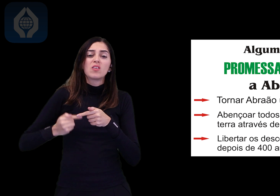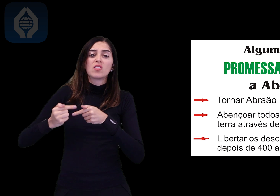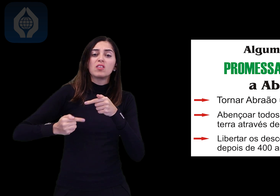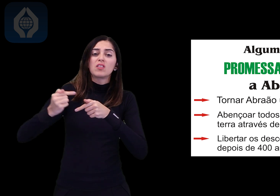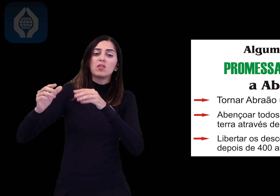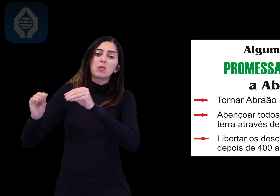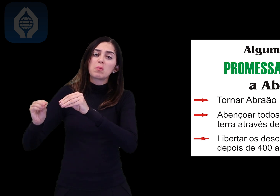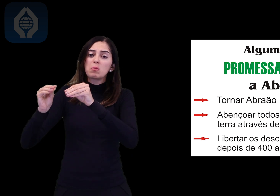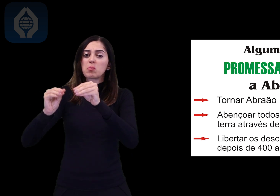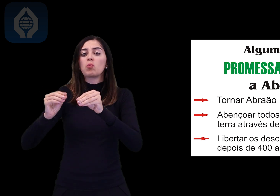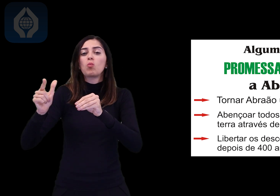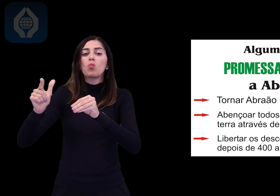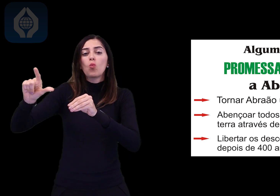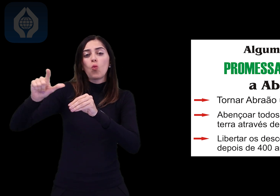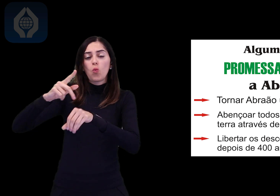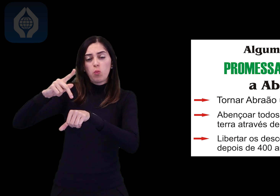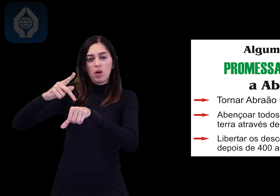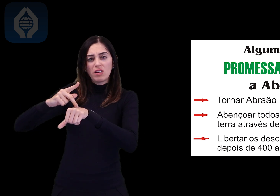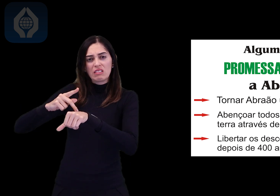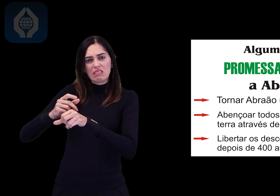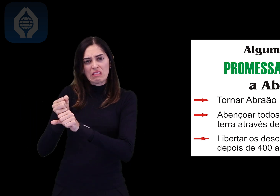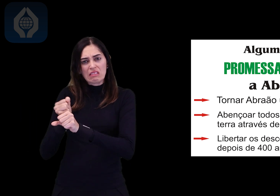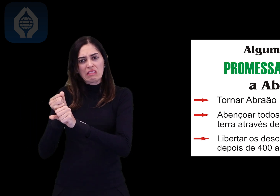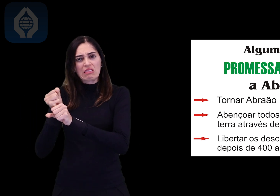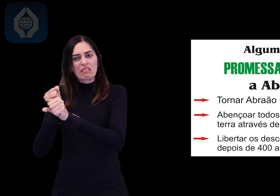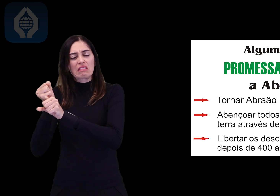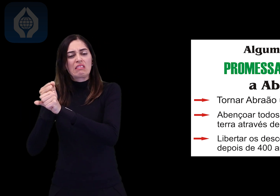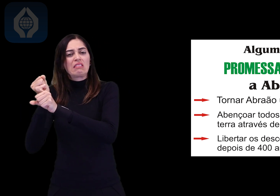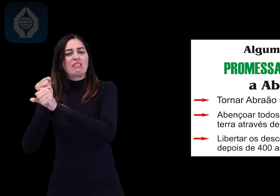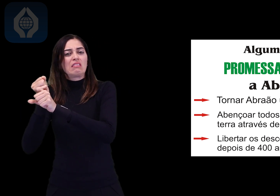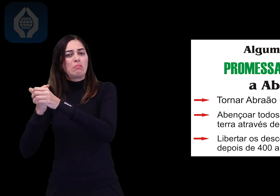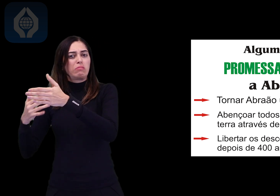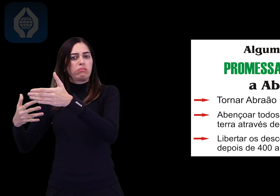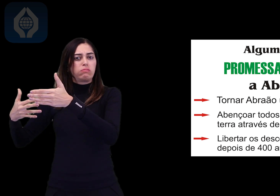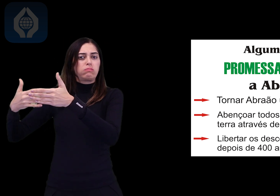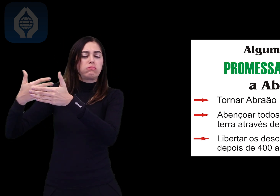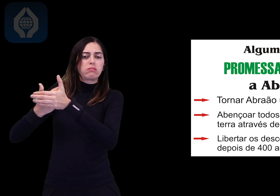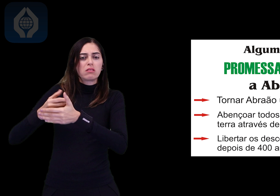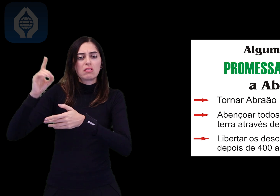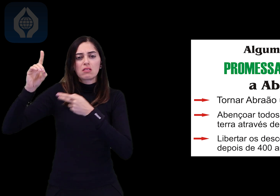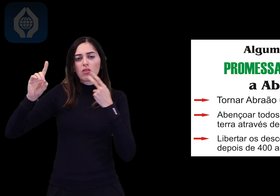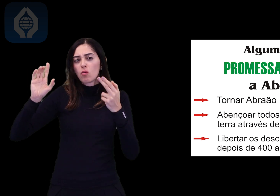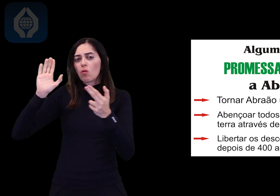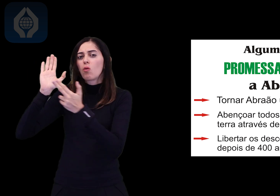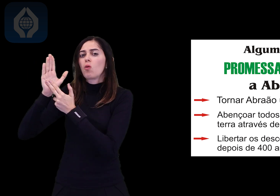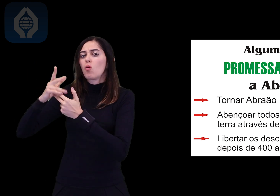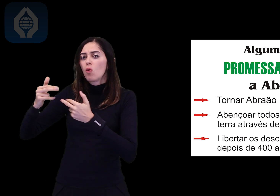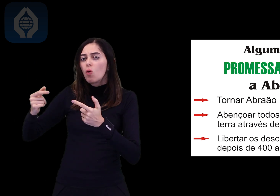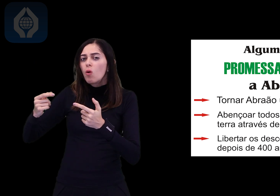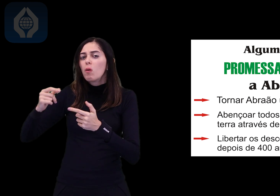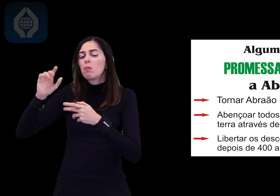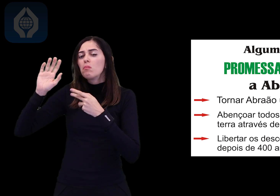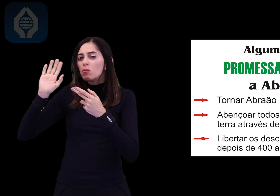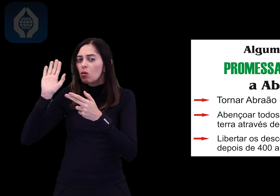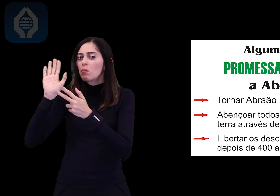centenas de anos terem passado, Deus cumpriu o que havia prometido. Tudo que Deus diz em sua palavra acontecerá exatamente como está